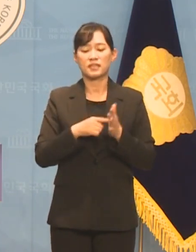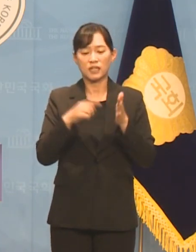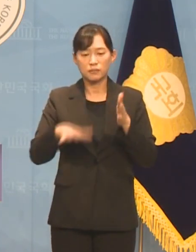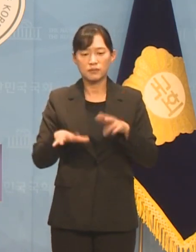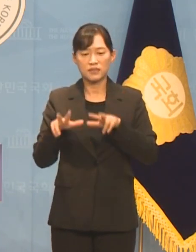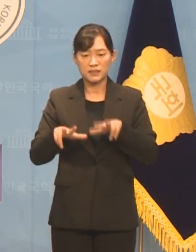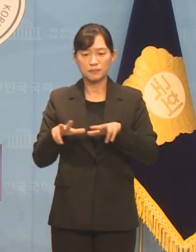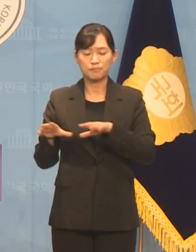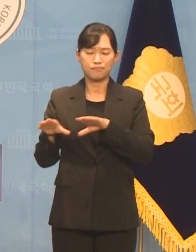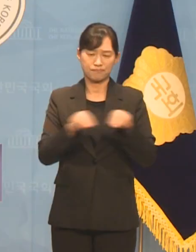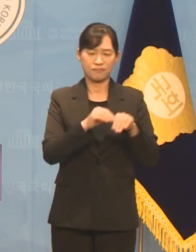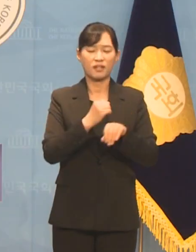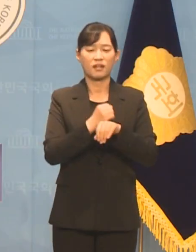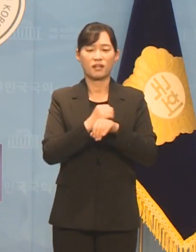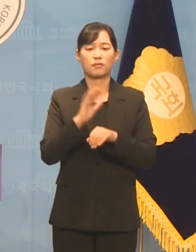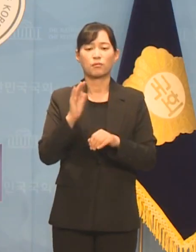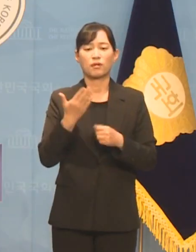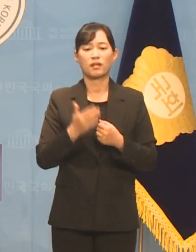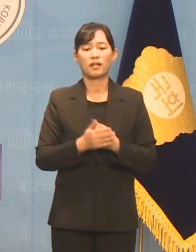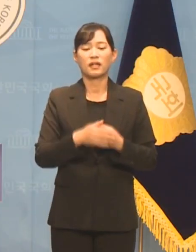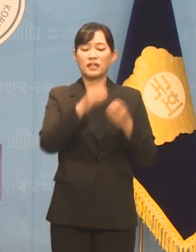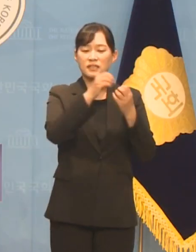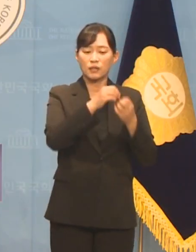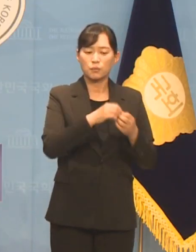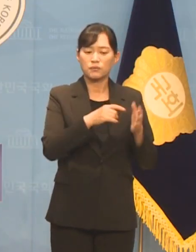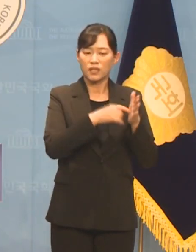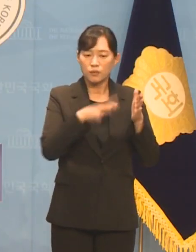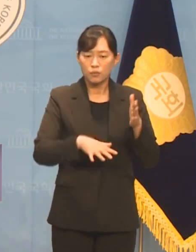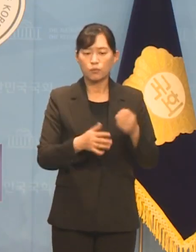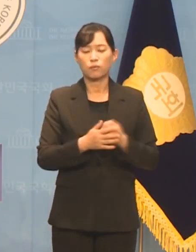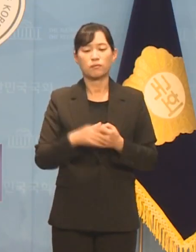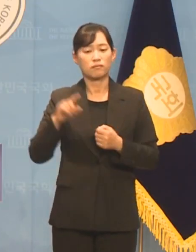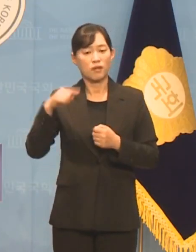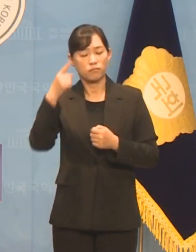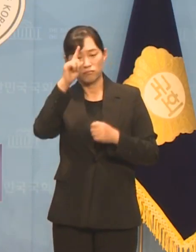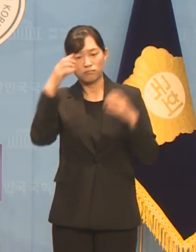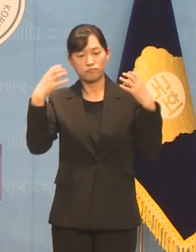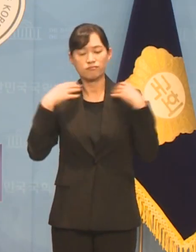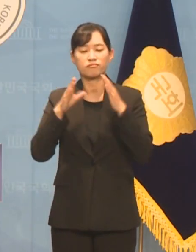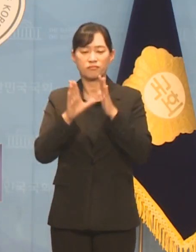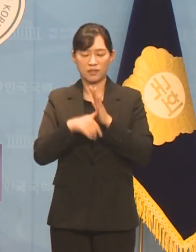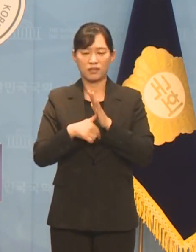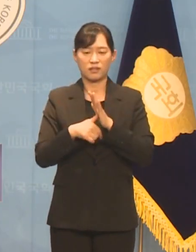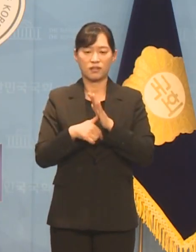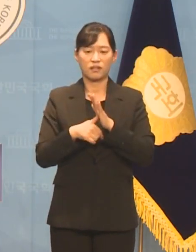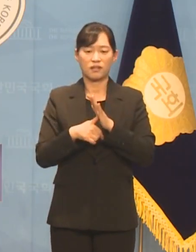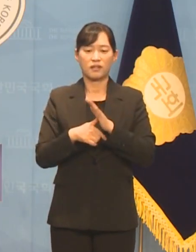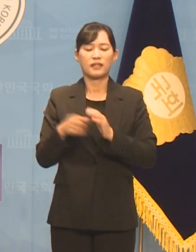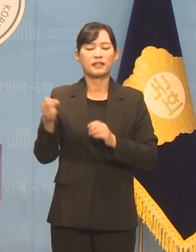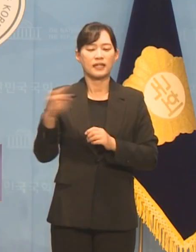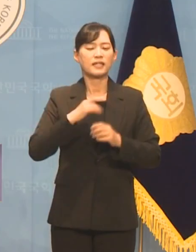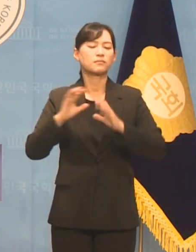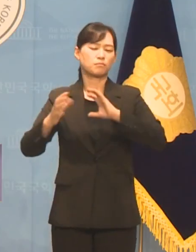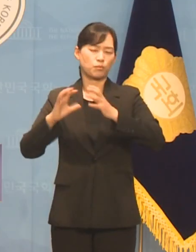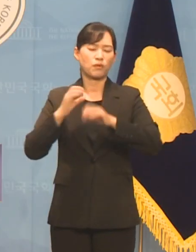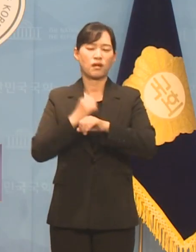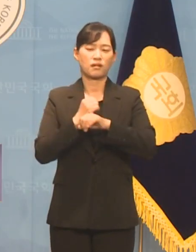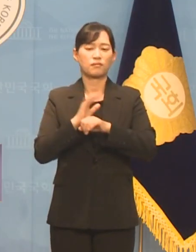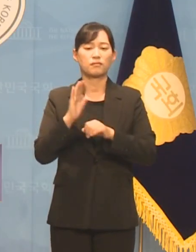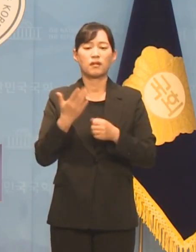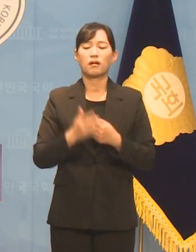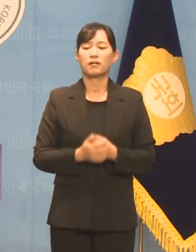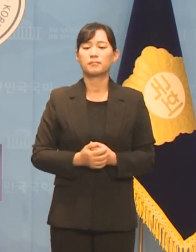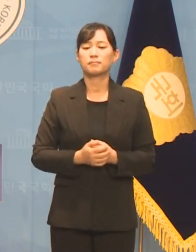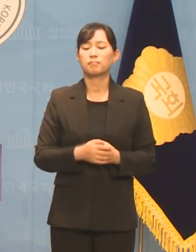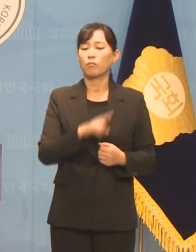즉각 중단해야 합니다. 상속세제 개편 논의도 다음 정부에서 전략적으로 재논의해야 합니다.